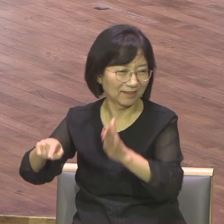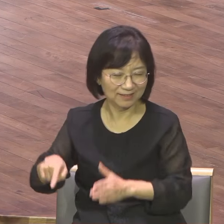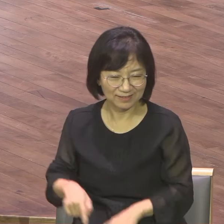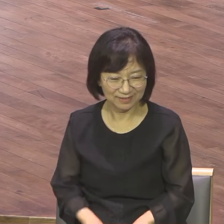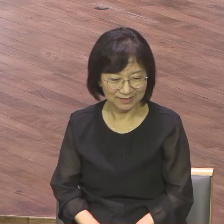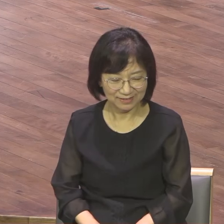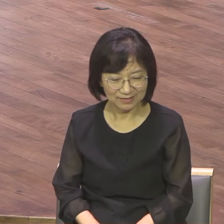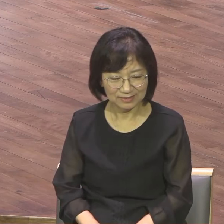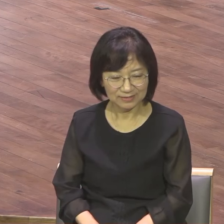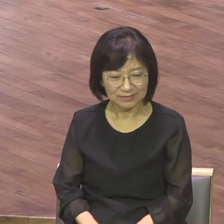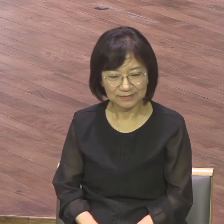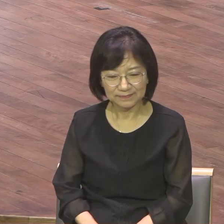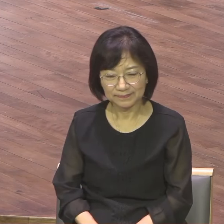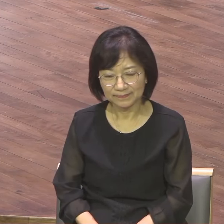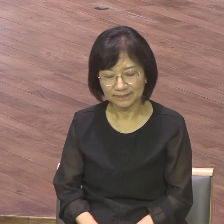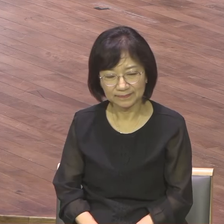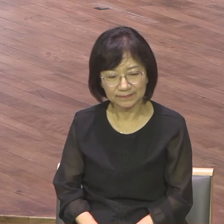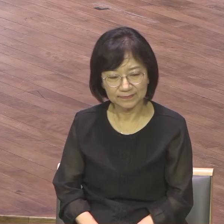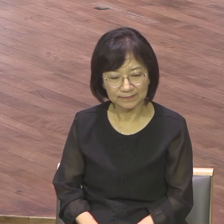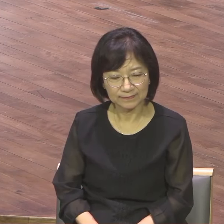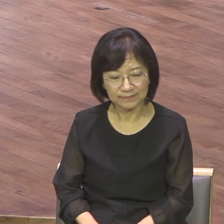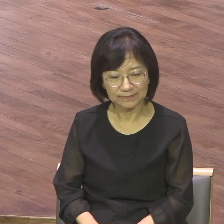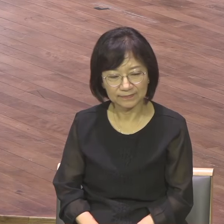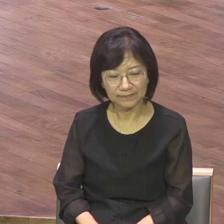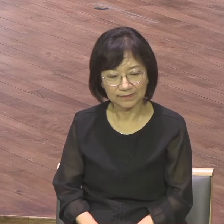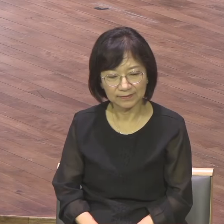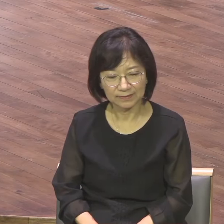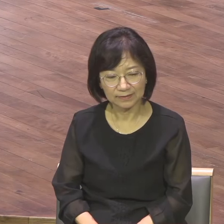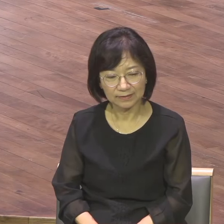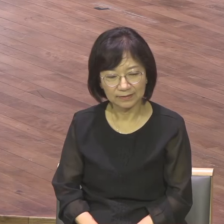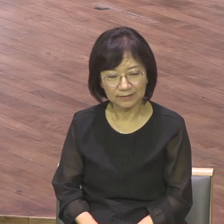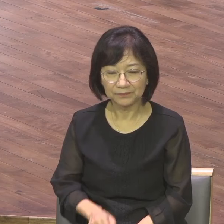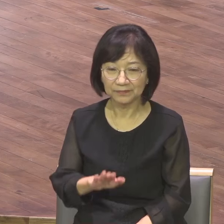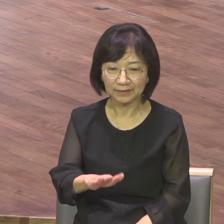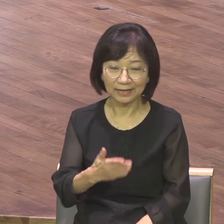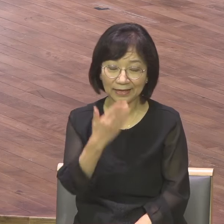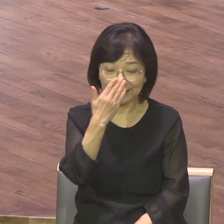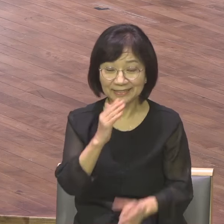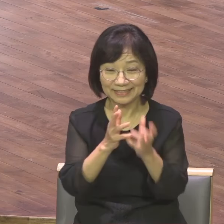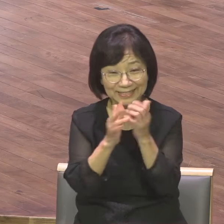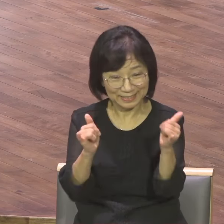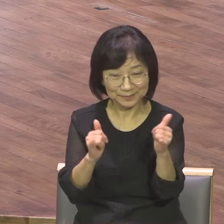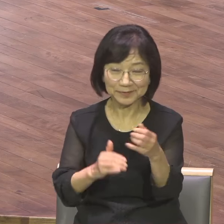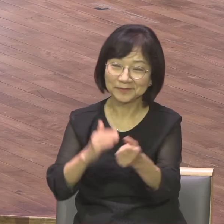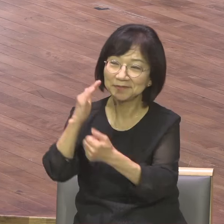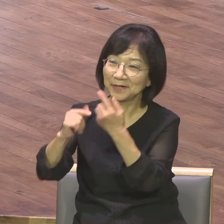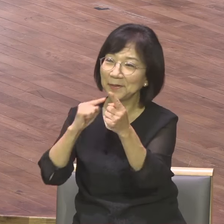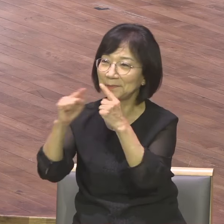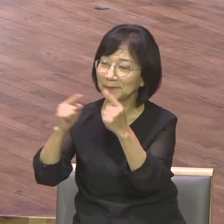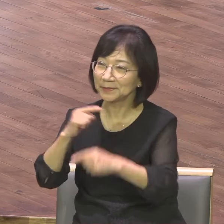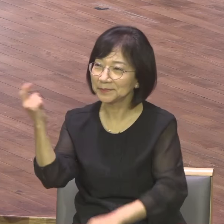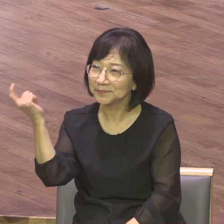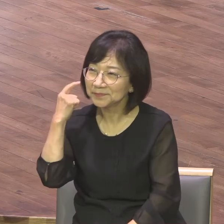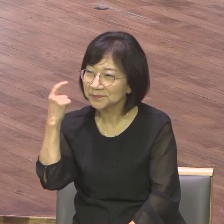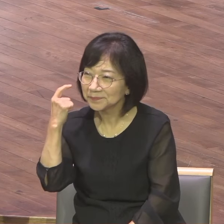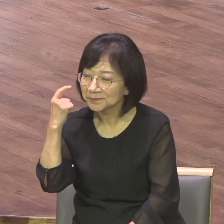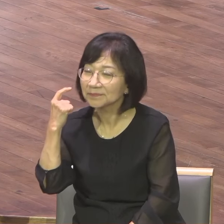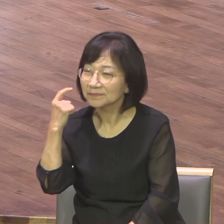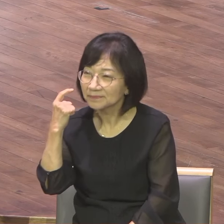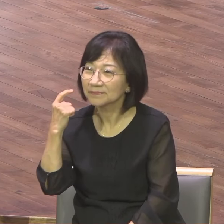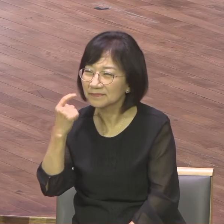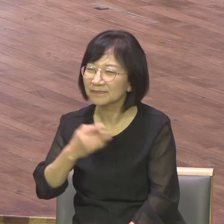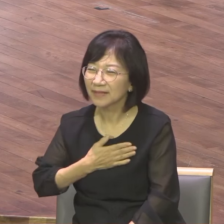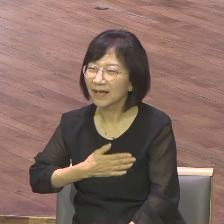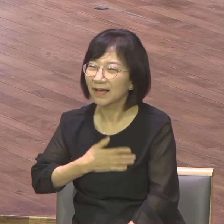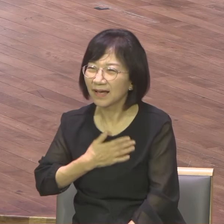설명하면 이스라엘 백성들은 말씀을 들어도 오직이 되지 않았어요. 오직이 안 돼.